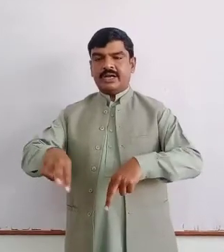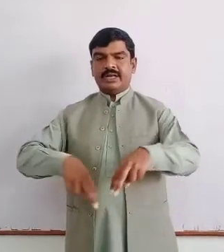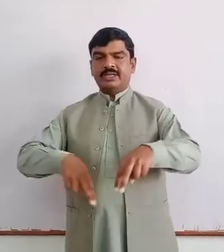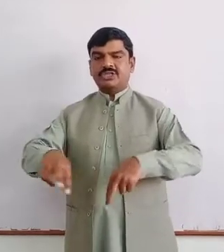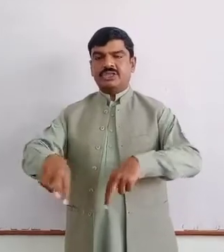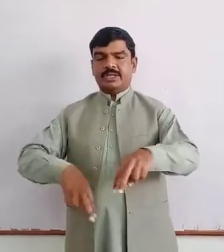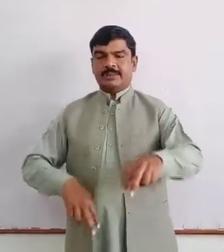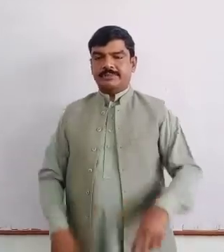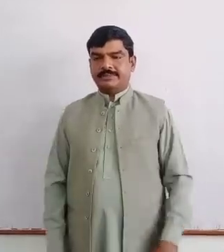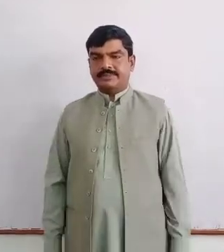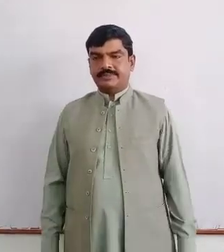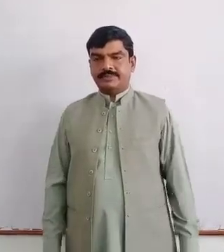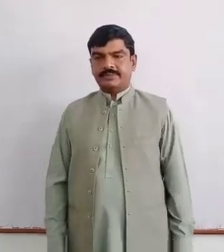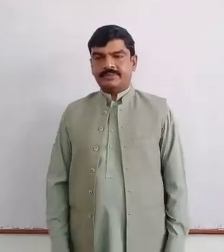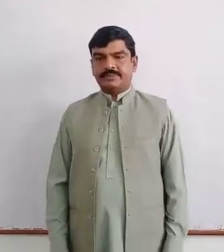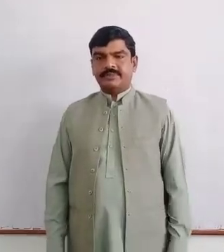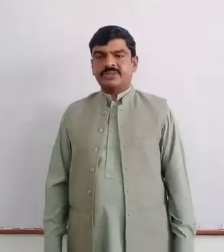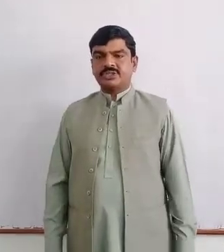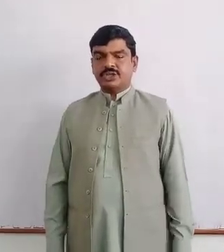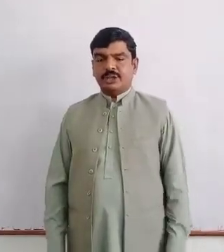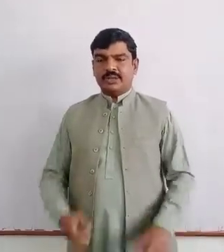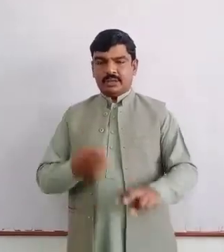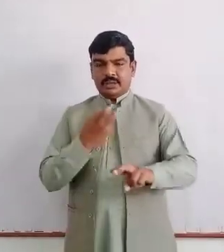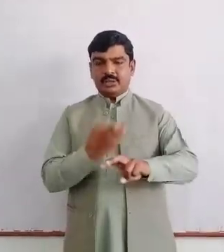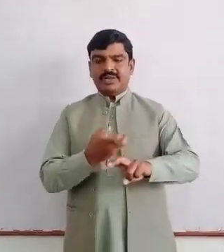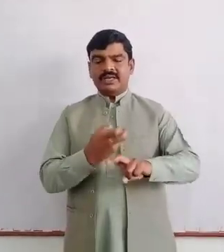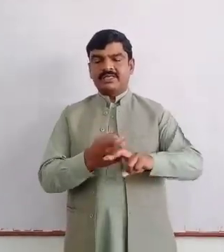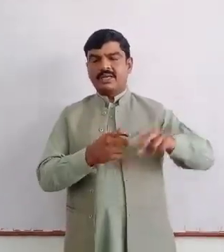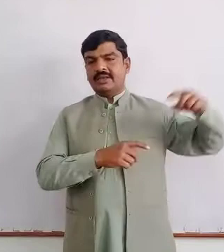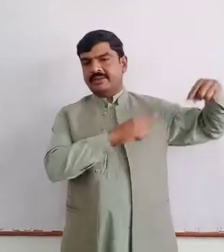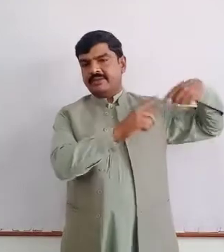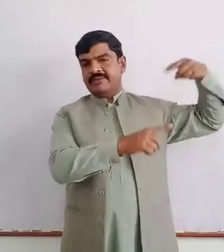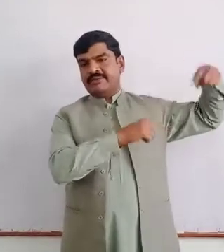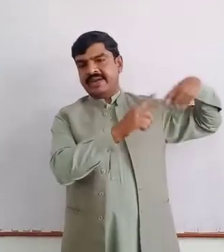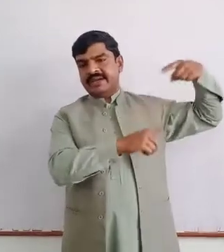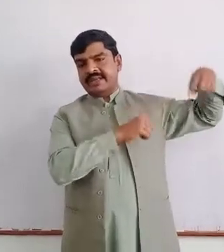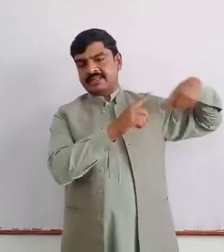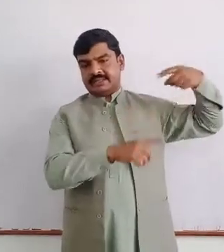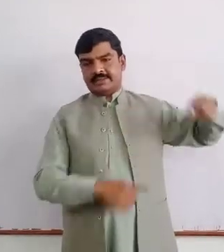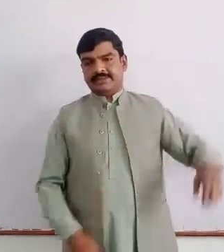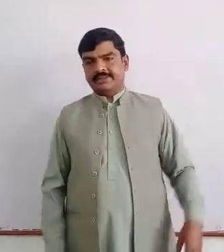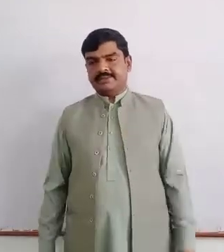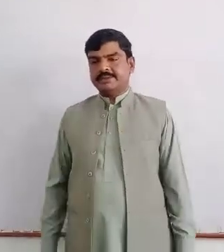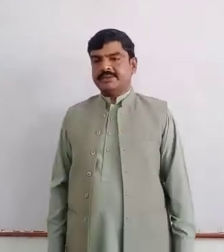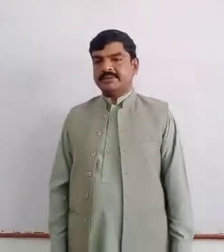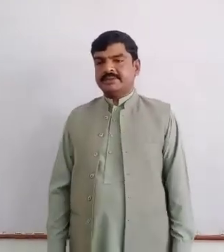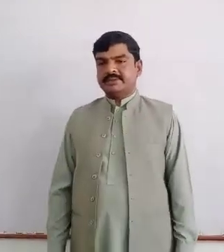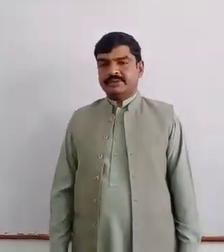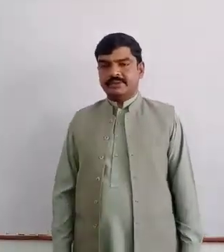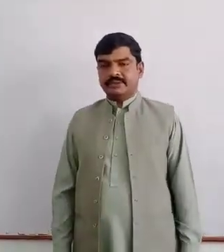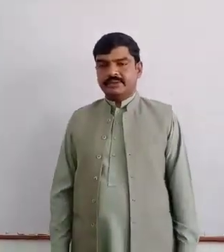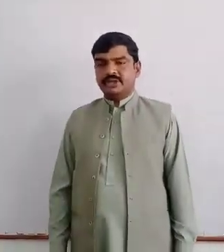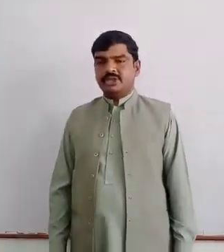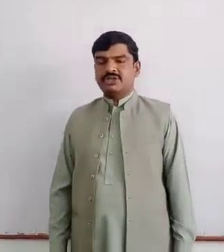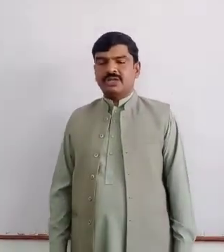आना जाना। स्टील मिल, स्टील मिल, लोहे का साइन, फैक्ट्री का साइन। इश्तिहार,